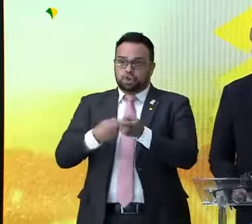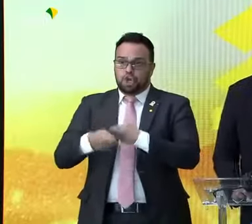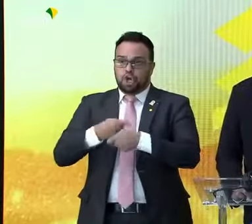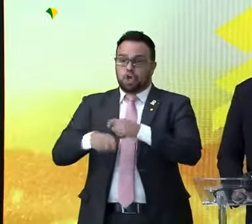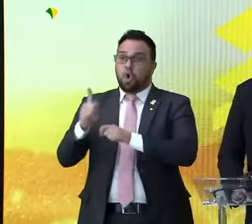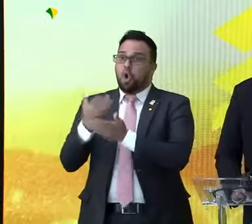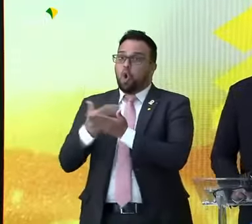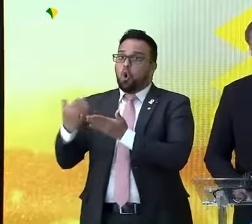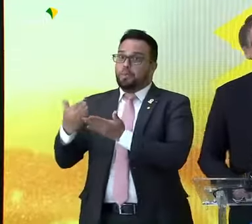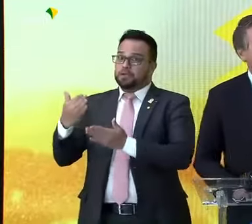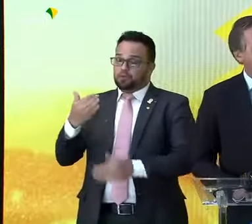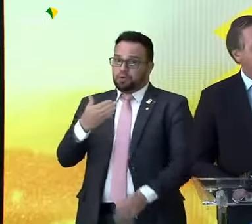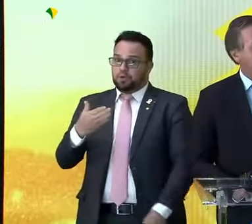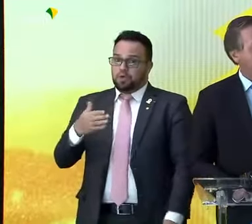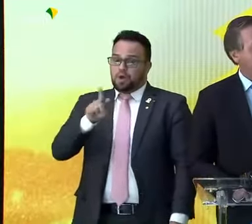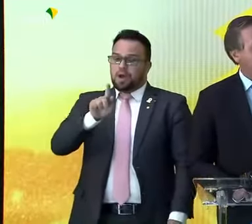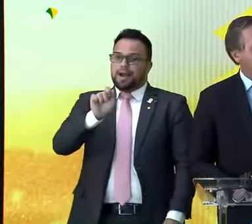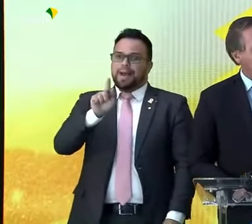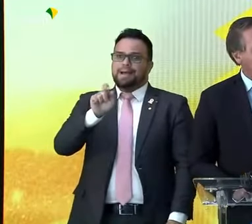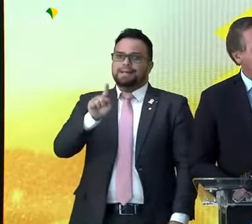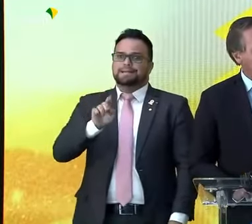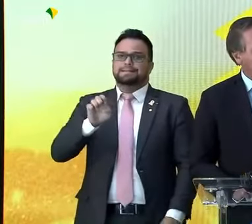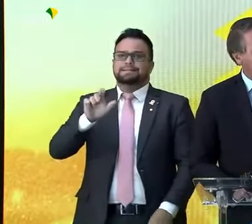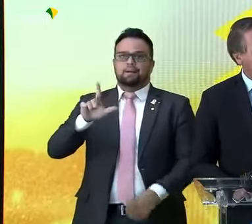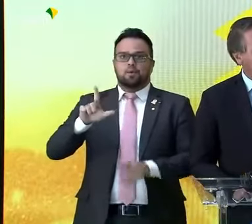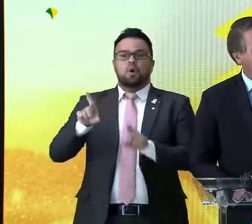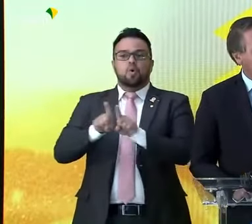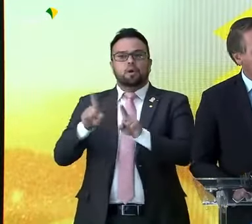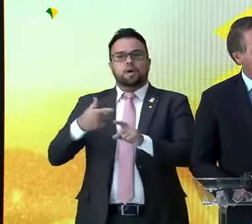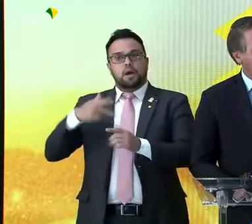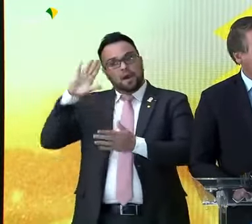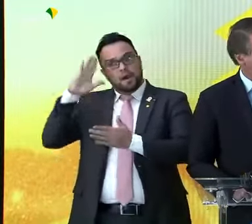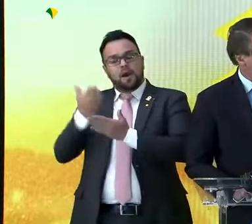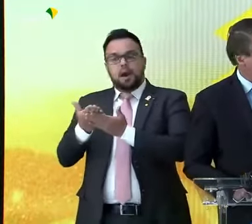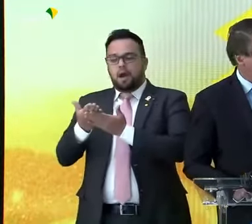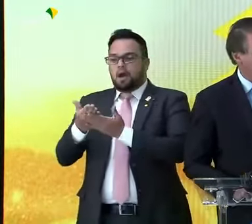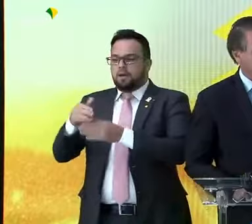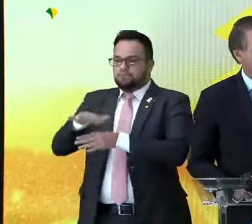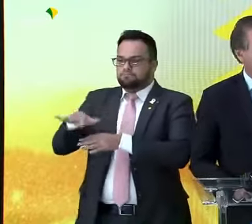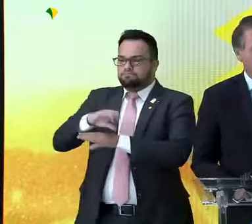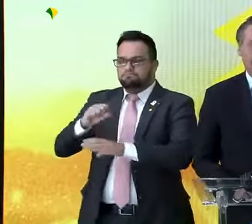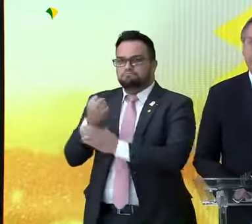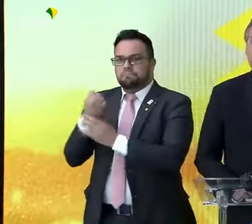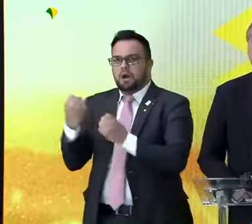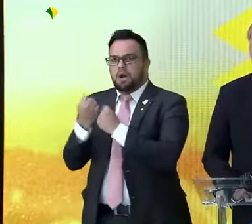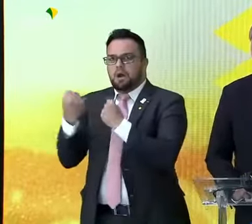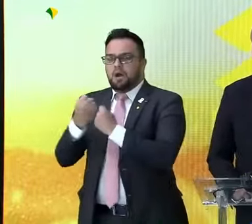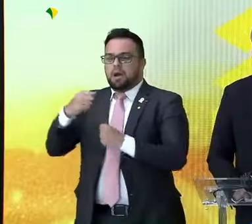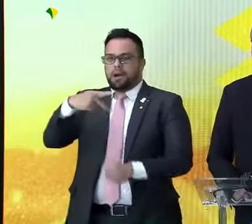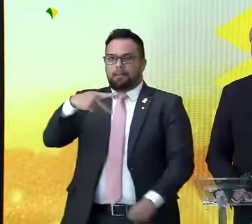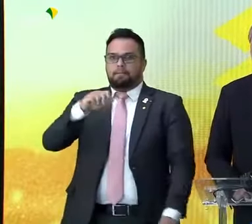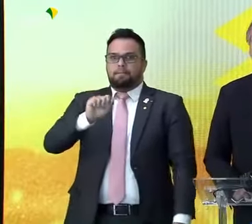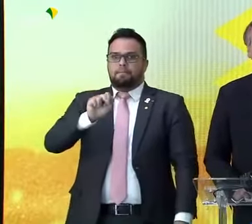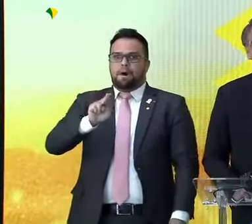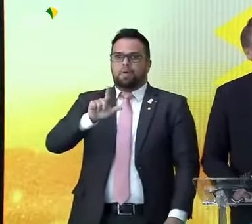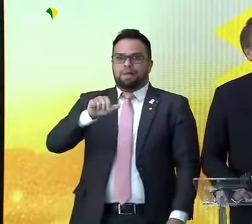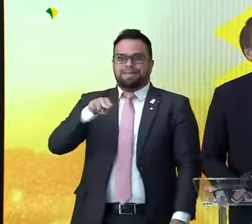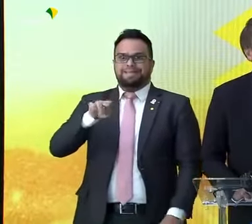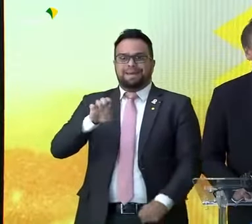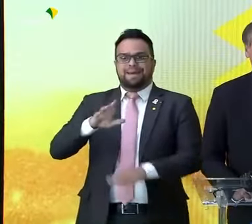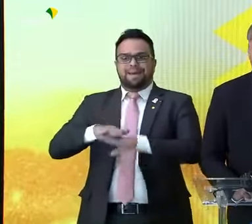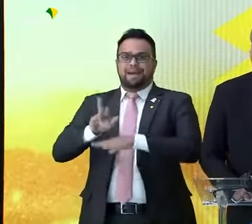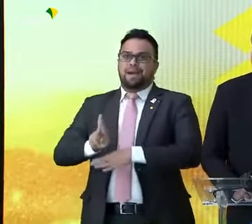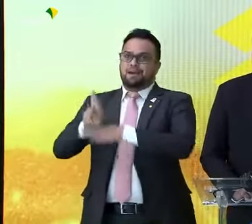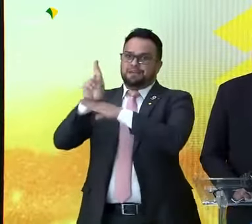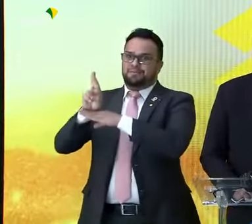meados o governo militar especificamente que o frente das a crença na agricultura com Alysson paulinelli então o